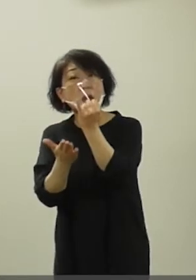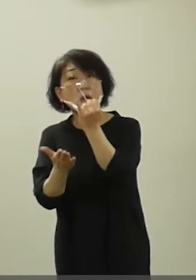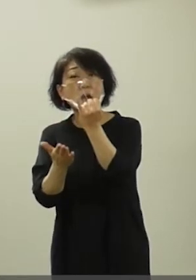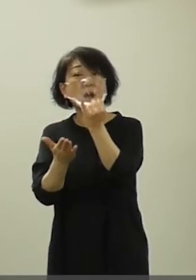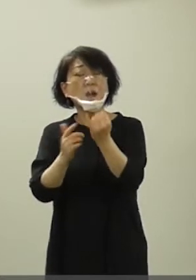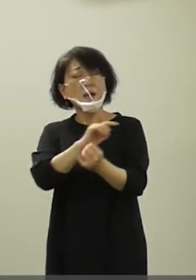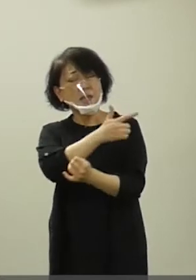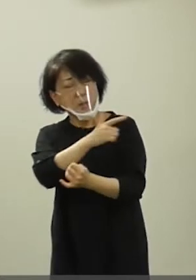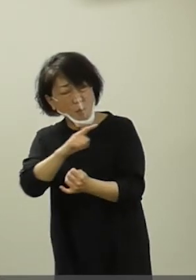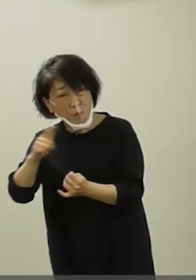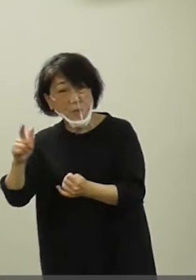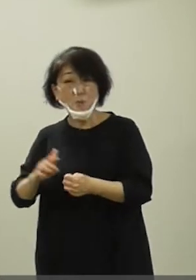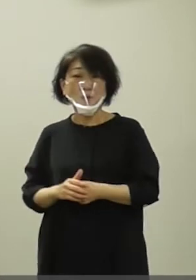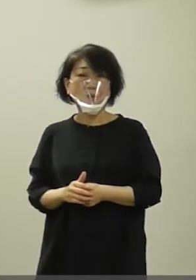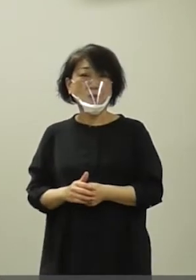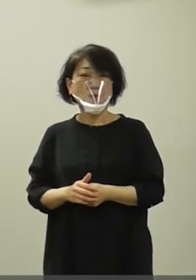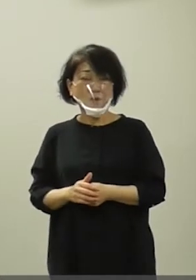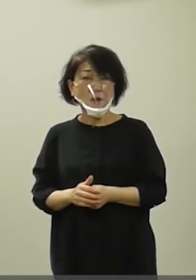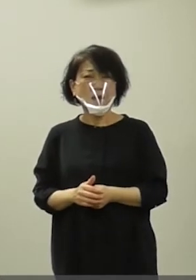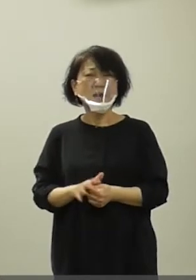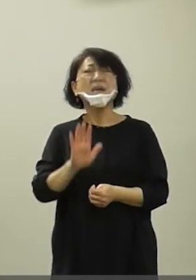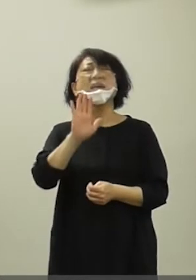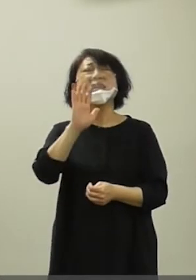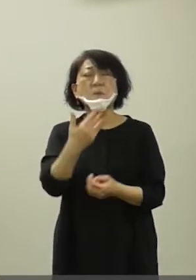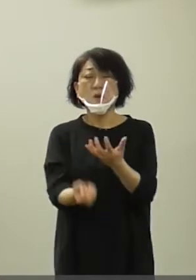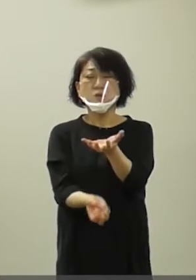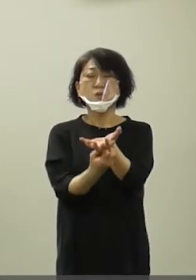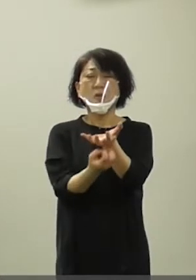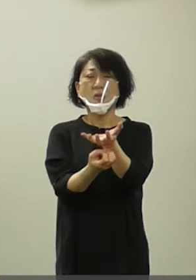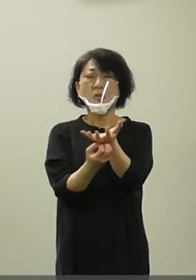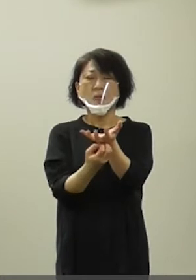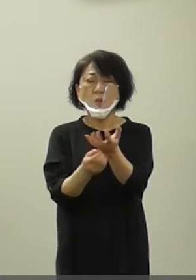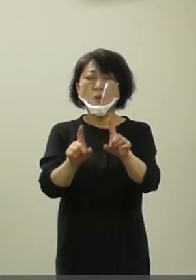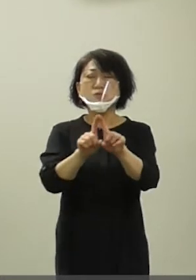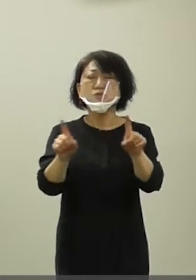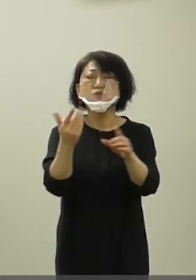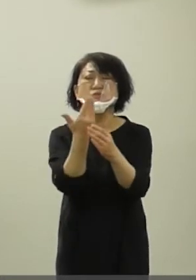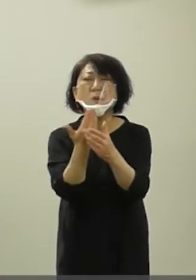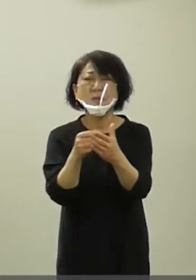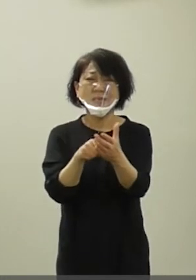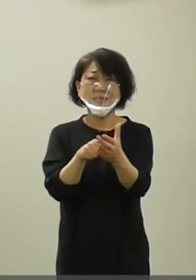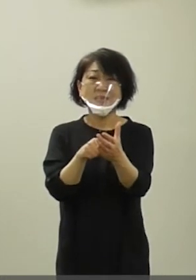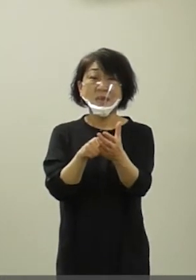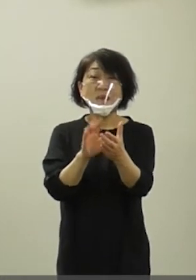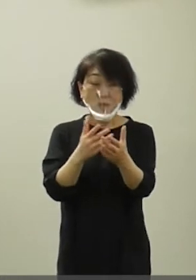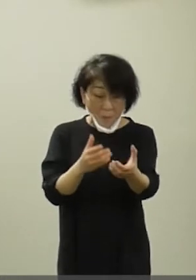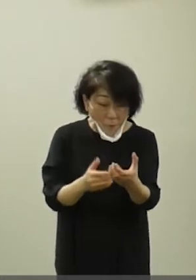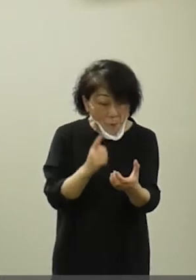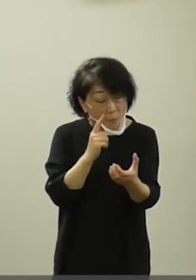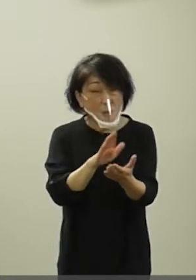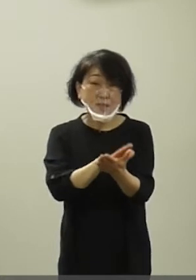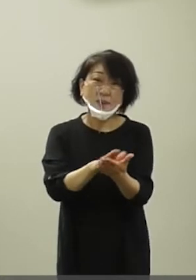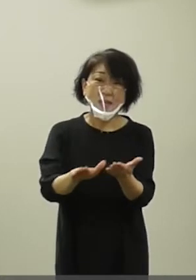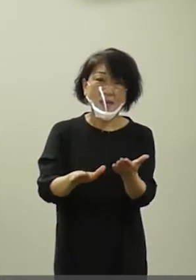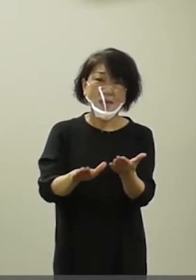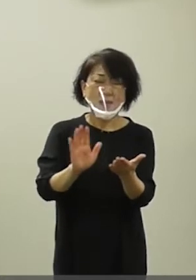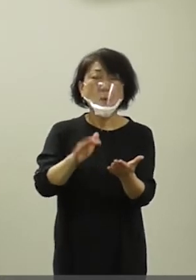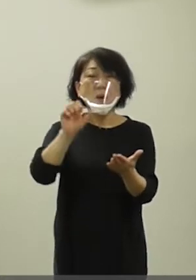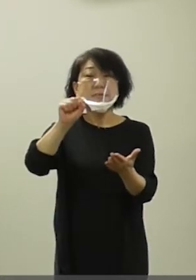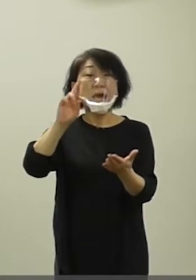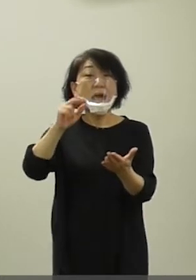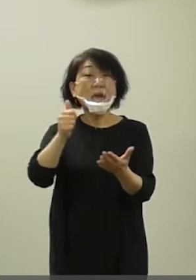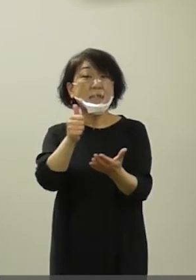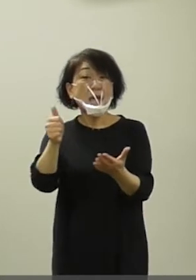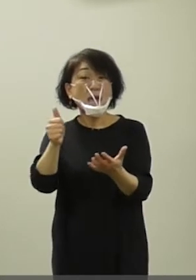あっダメながらを茹でると普通の人らにの色になっちゃったなサラダなんかで使っていただくとその